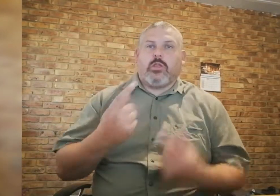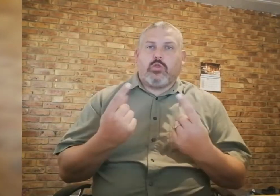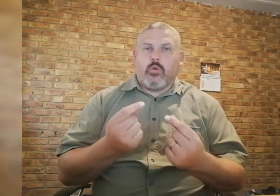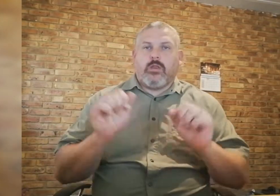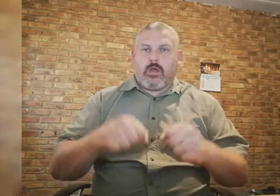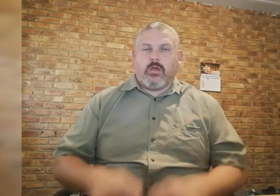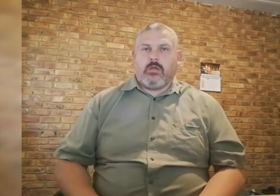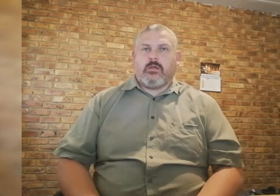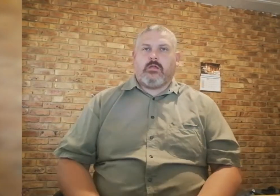Kinders doen, ja.